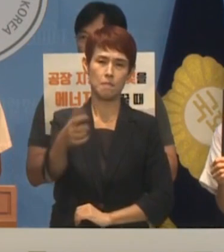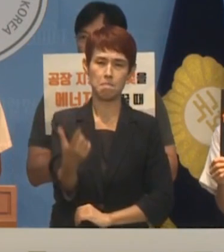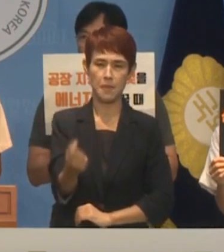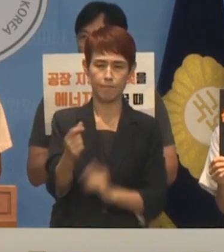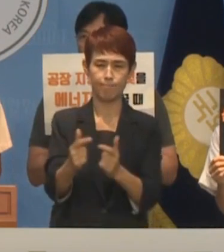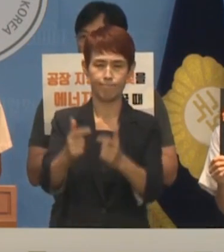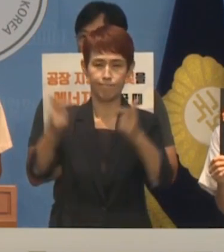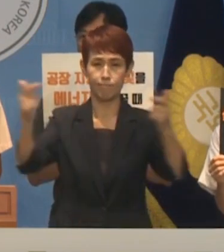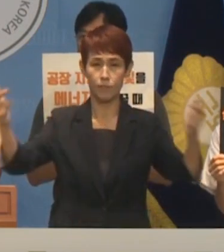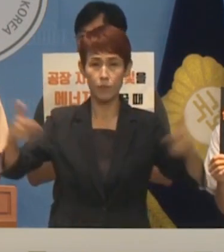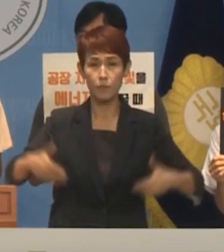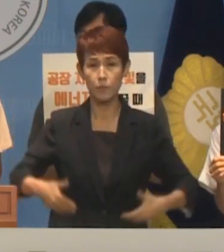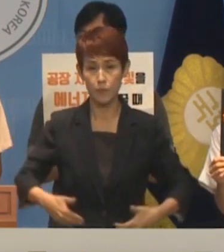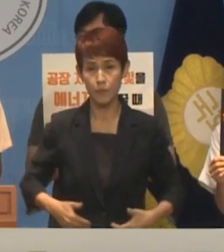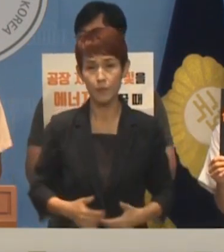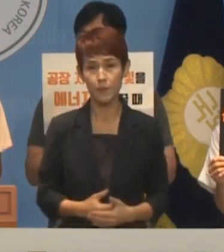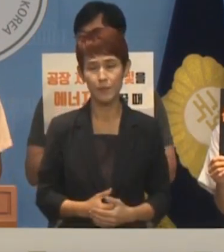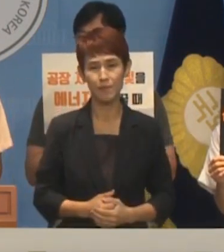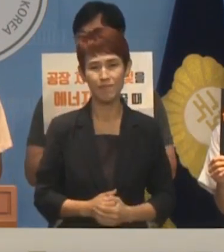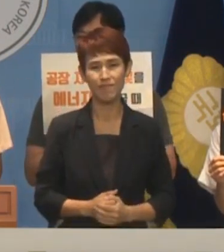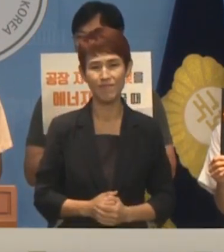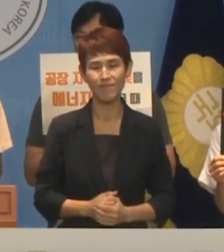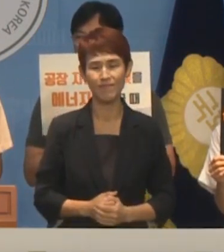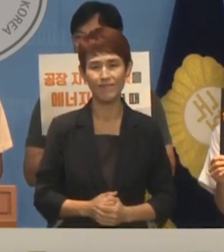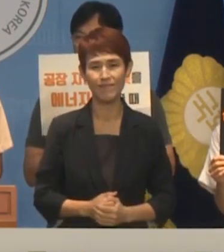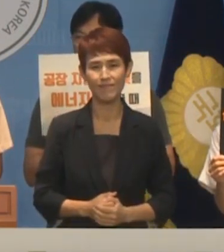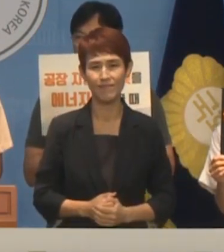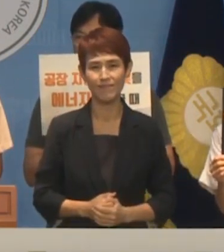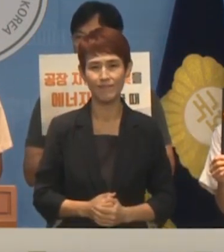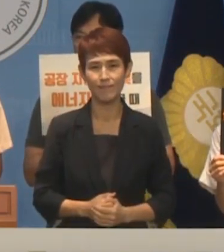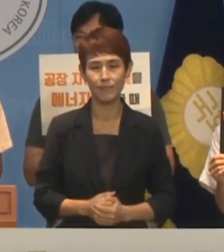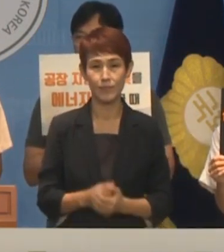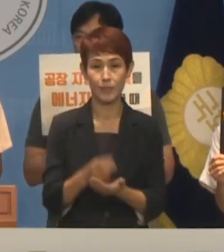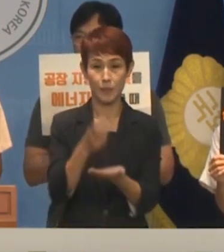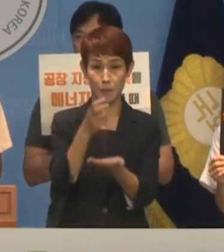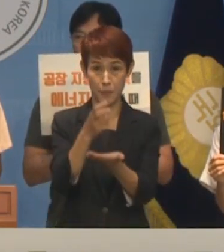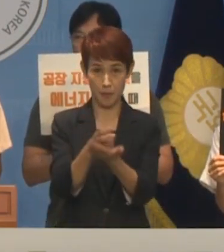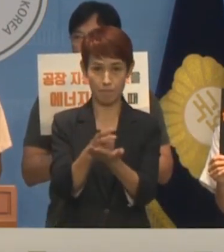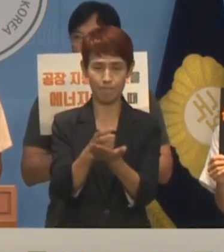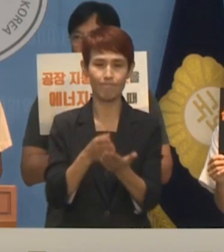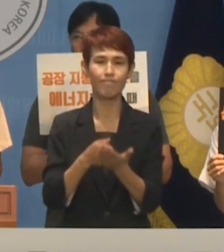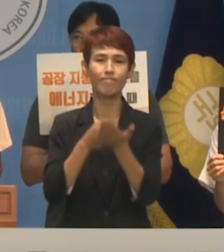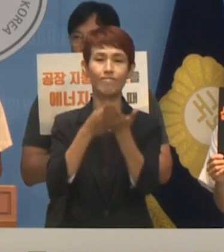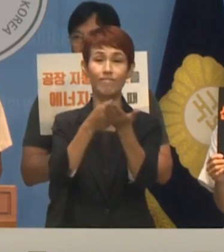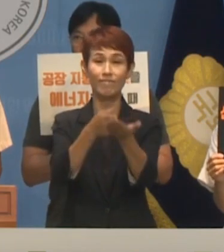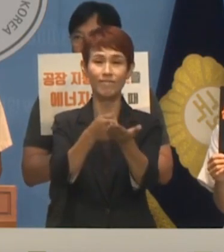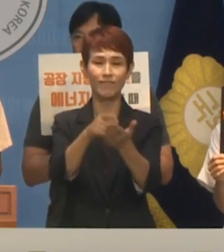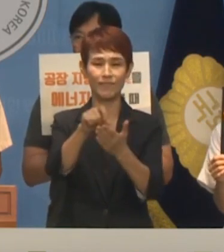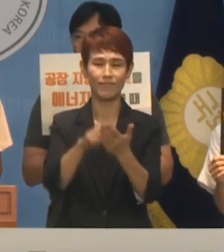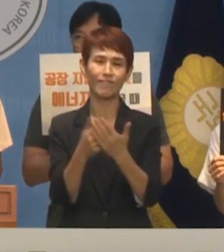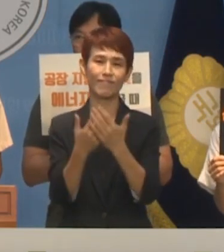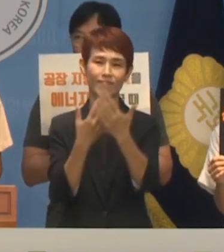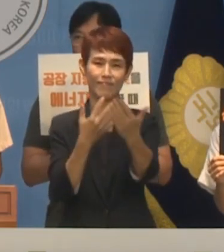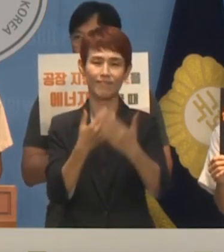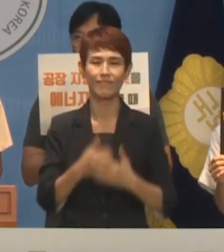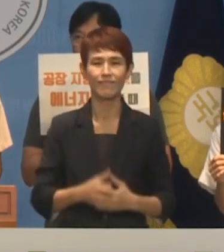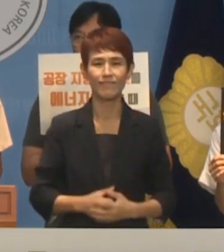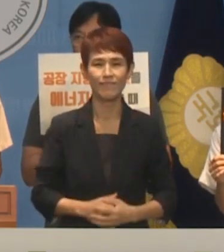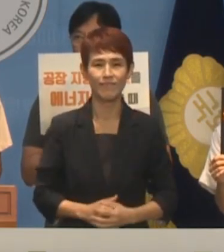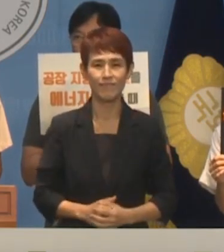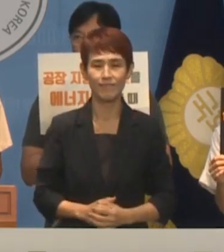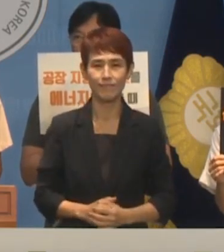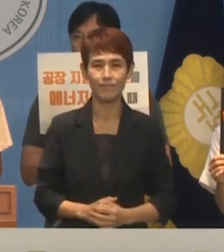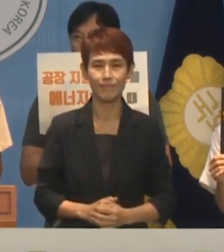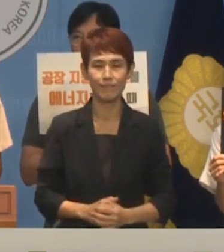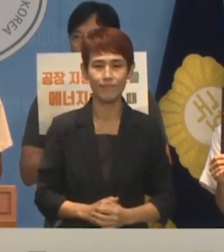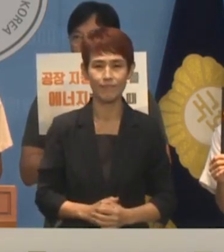것이 필요하겠습니다. 그래서 관련된 법안을 발의하는 오늘 기자회견을 진행할 예정입니다.